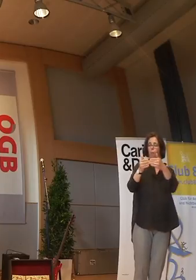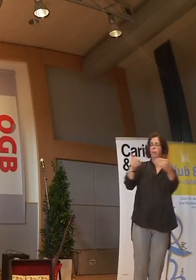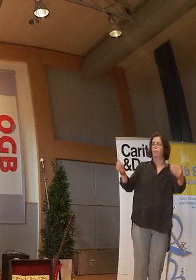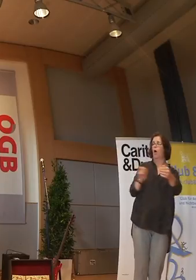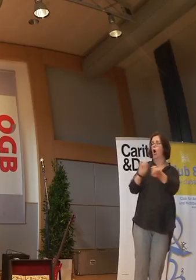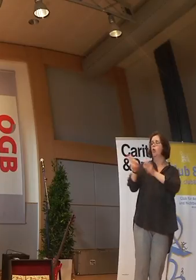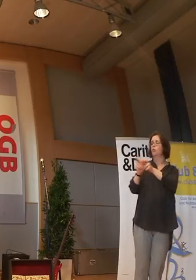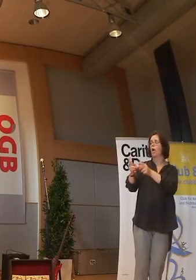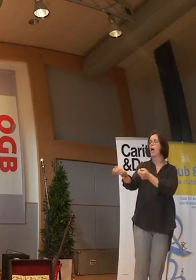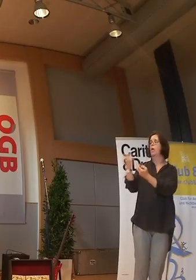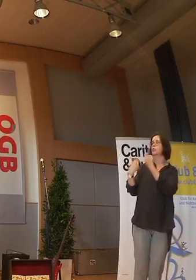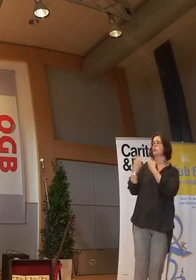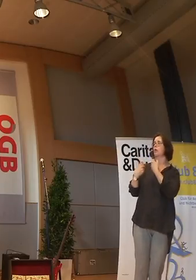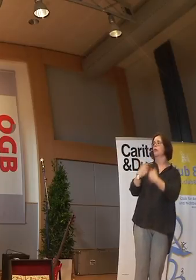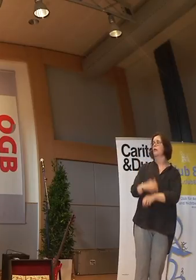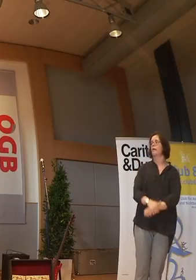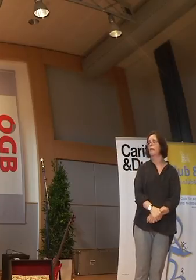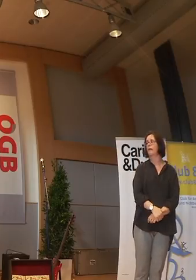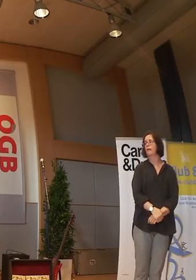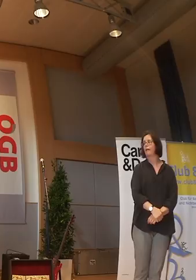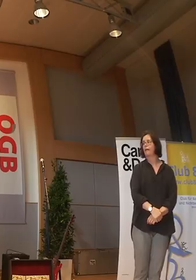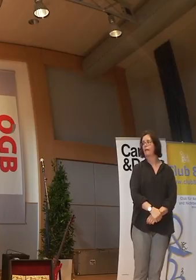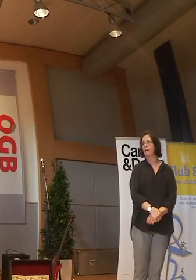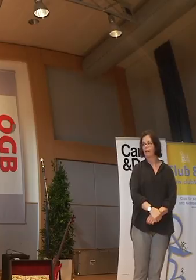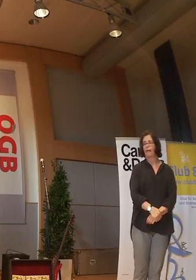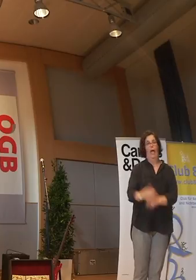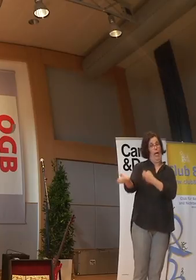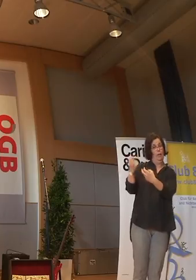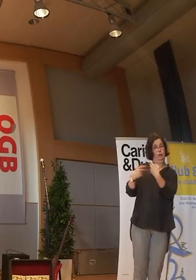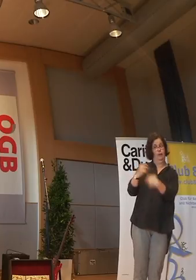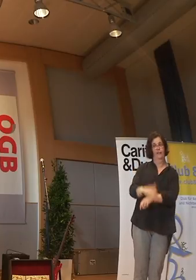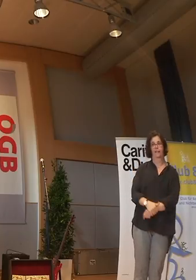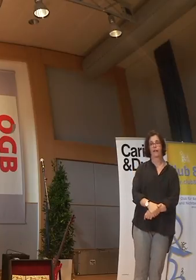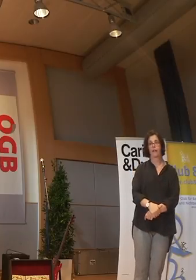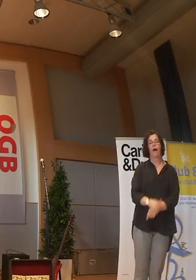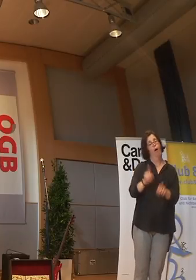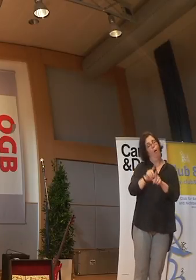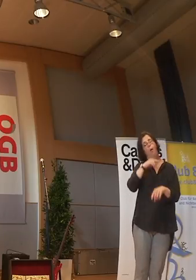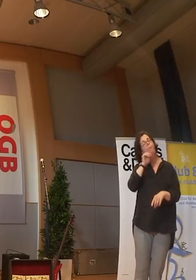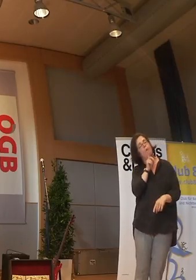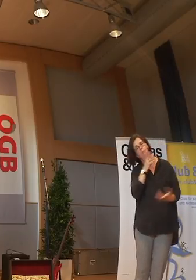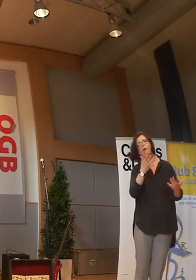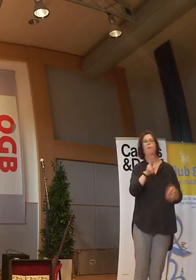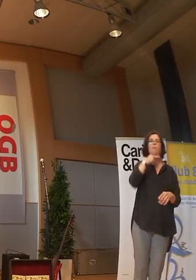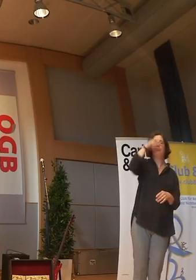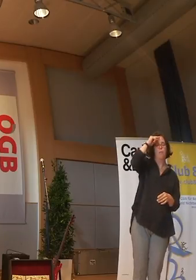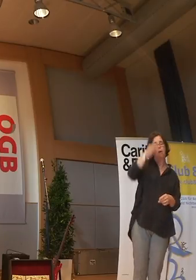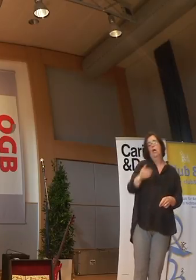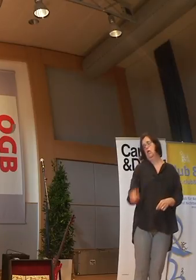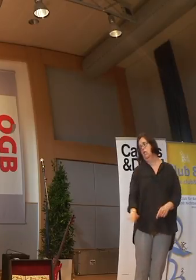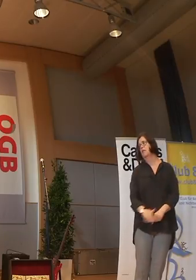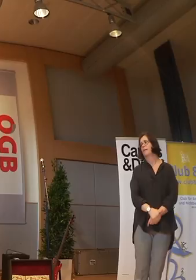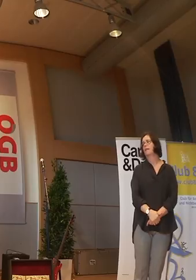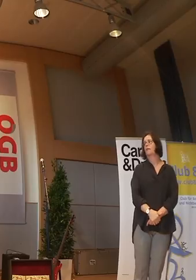steigen aus, Leute steigen ein. Unter den Leuten, die einsteigen, ist auch eine Mama, ein Papa, ein Verklanzkind.